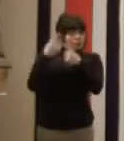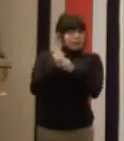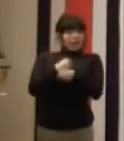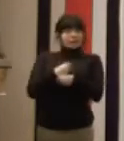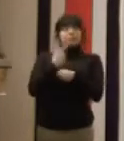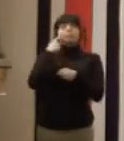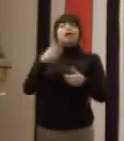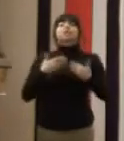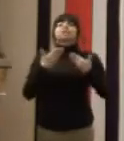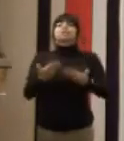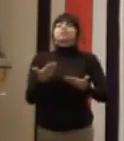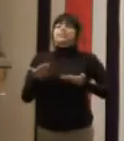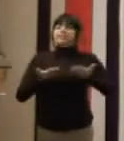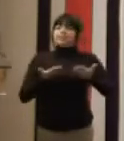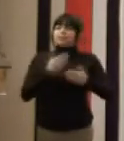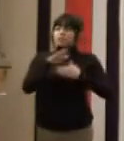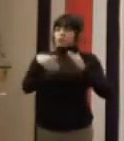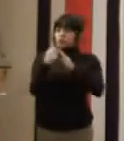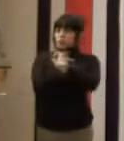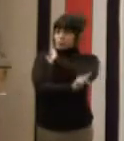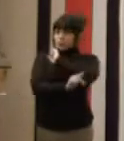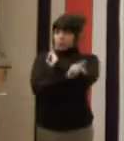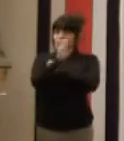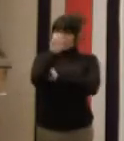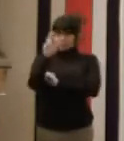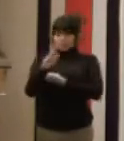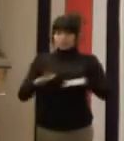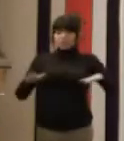al servicio de la nación costarricense